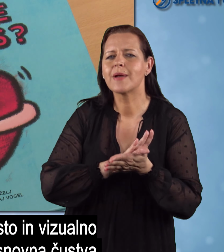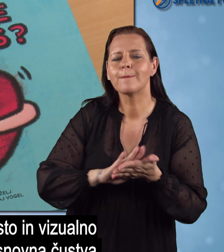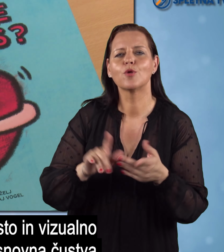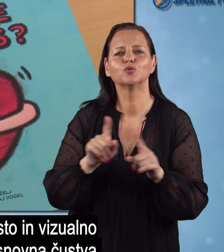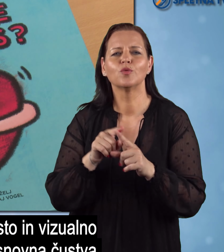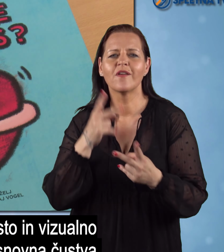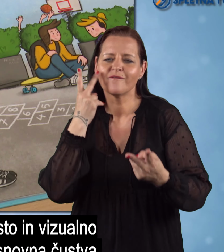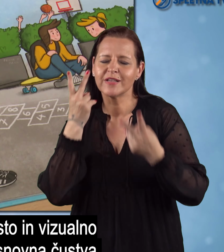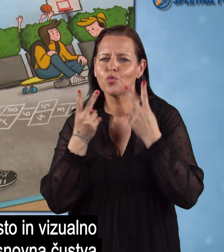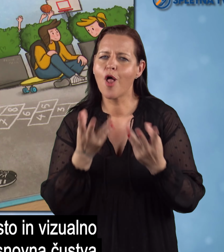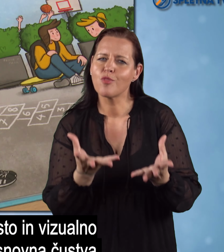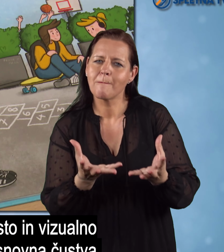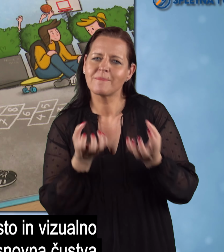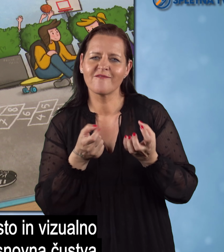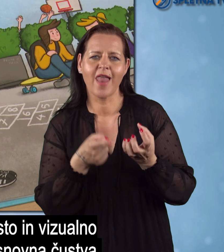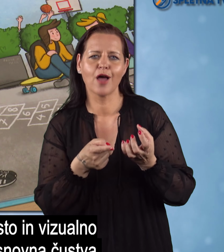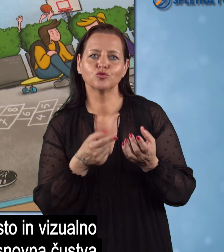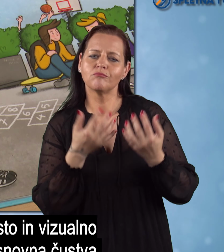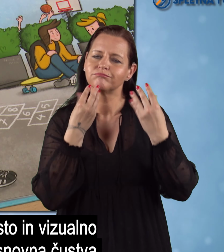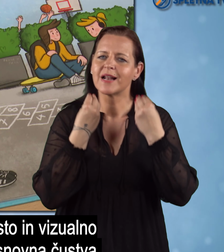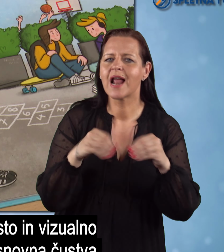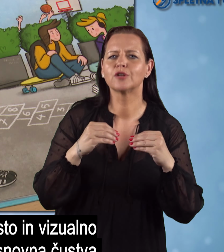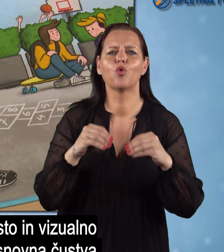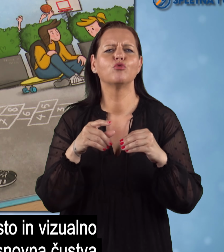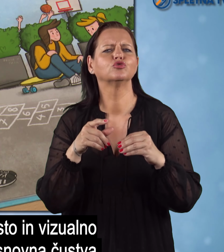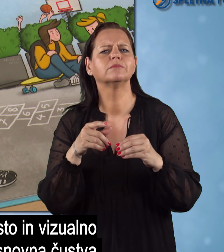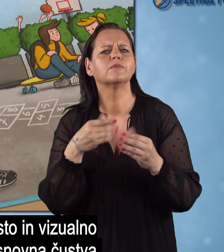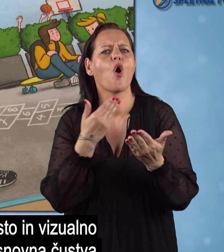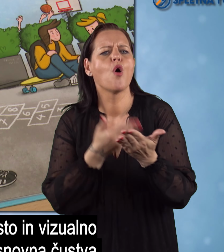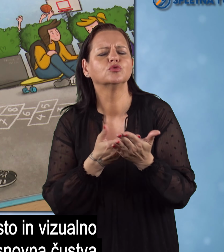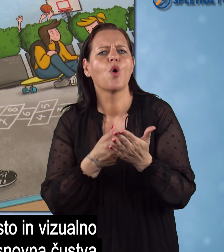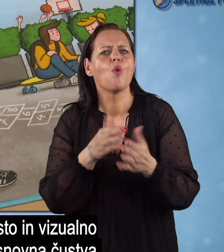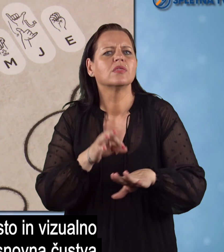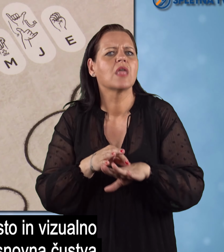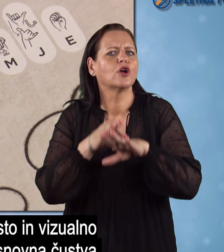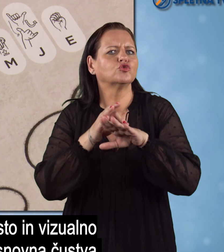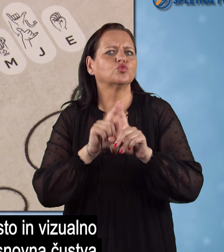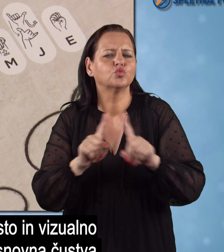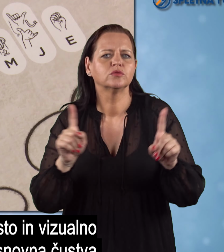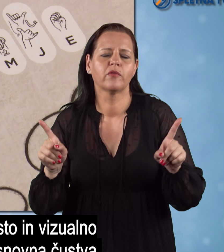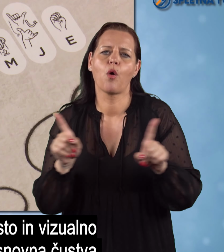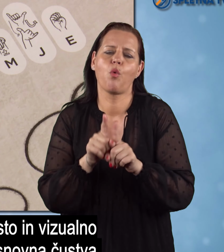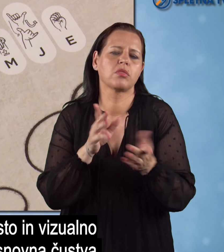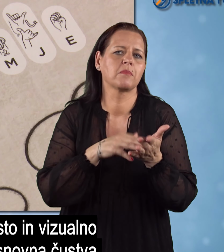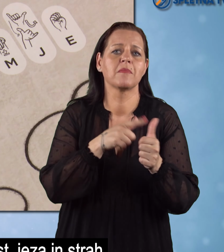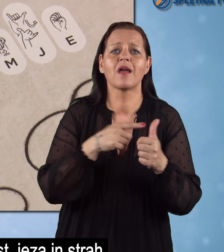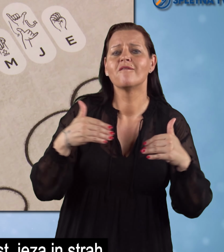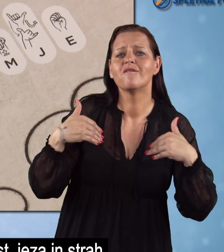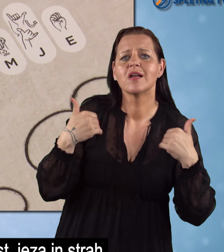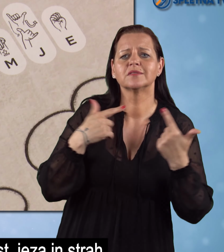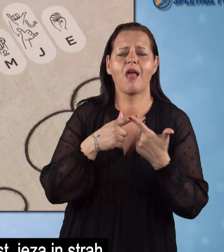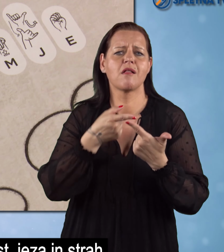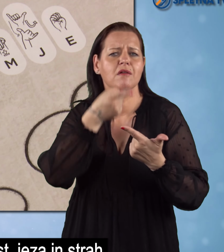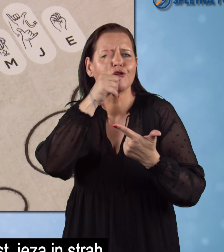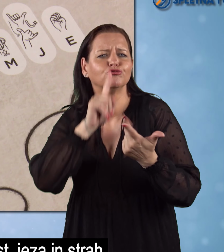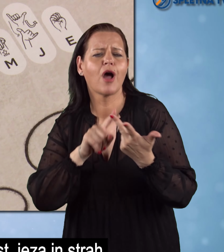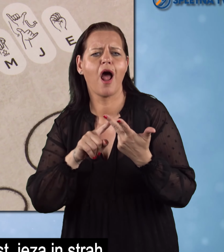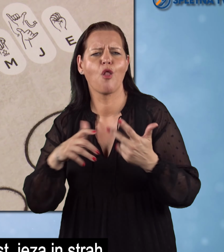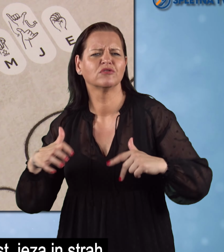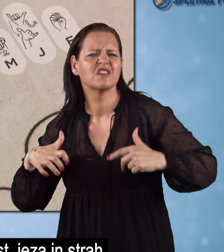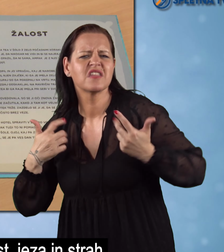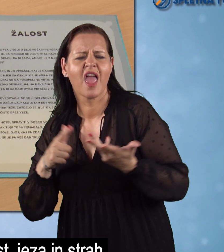preprosto in vizualno privlačno razloži osnovna čustva, kot so veselje, žalost, jeza in